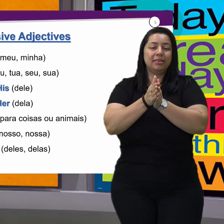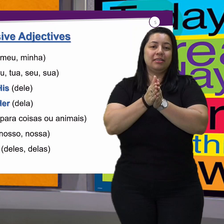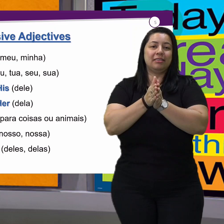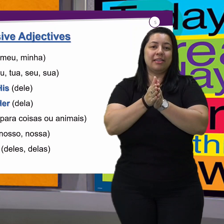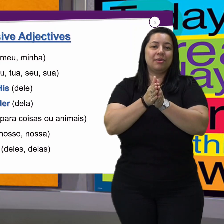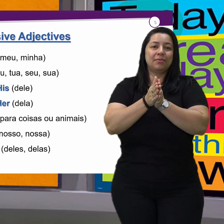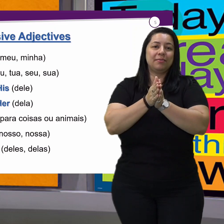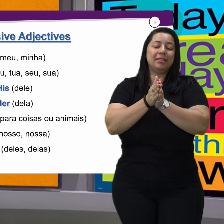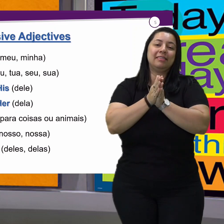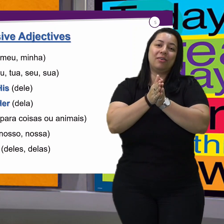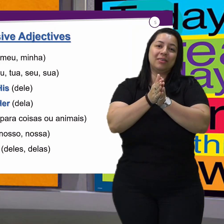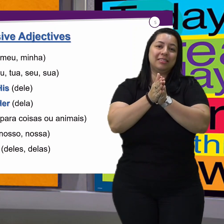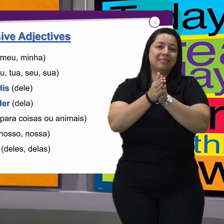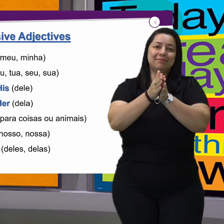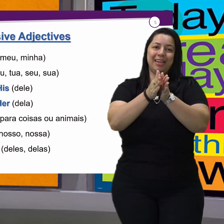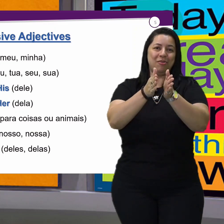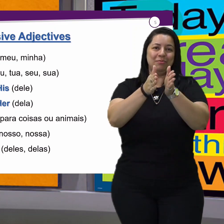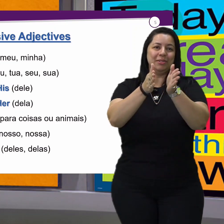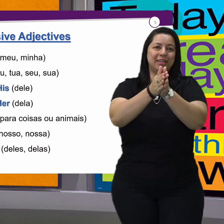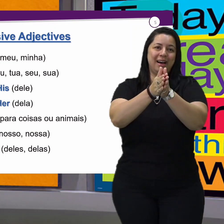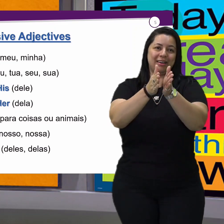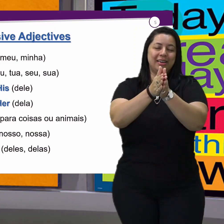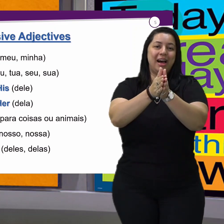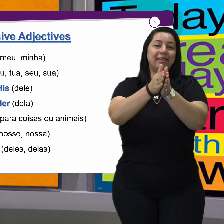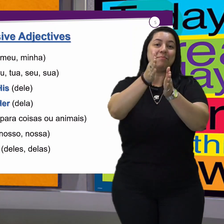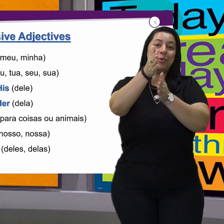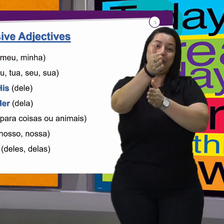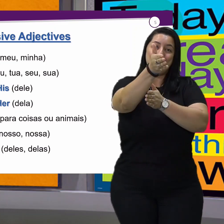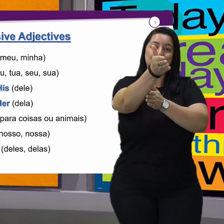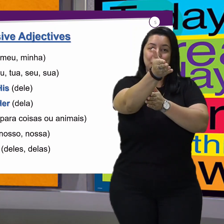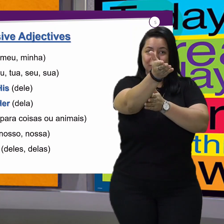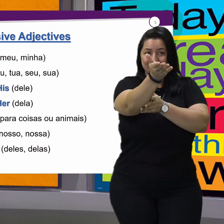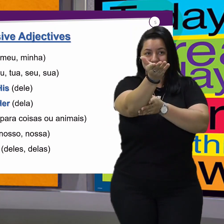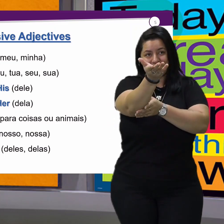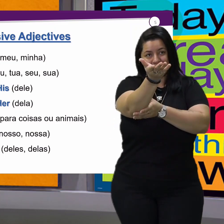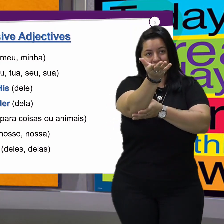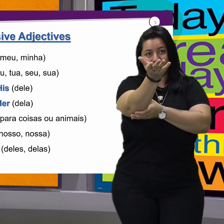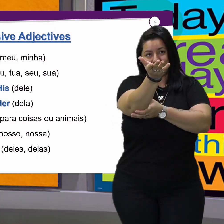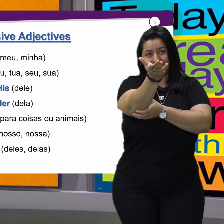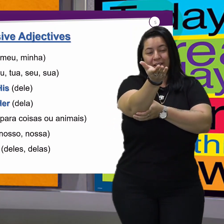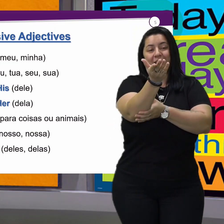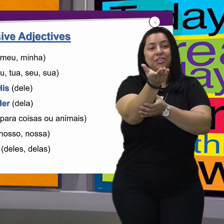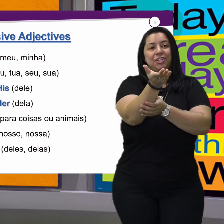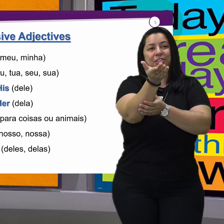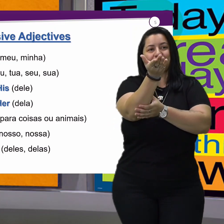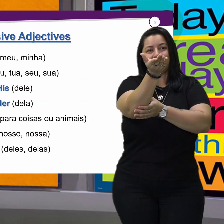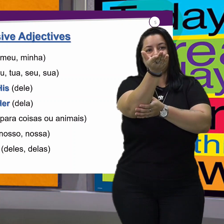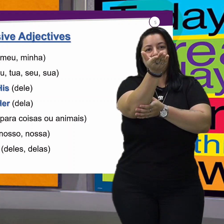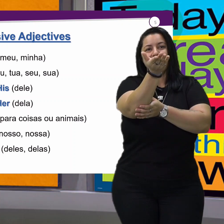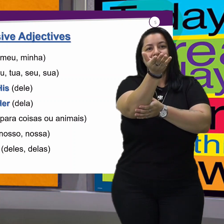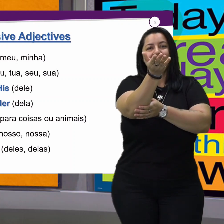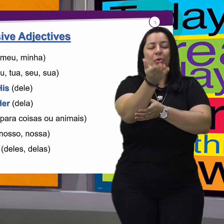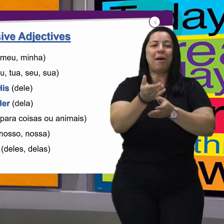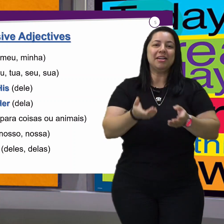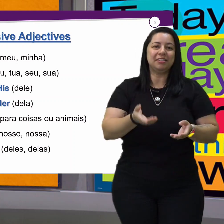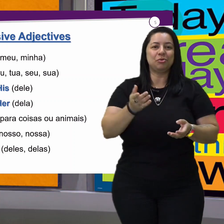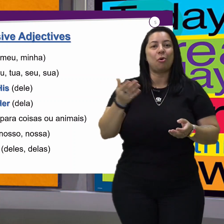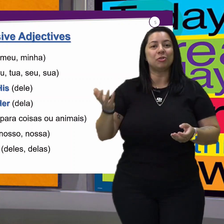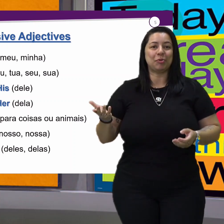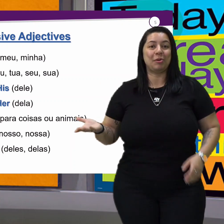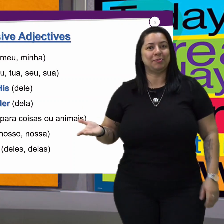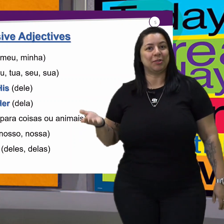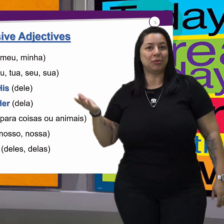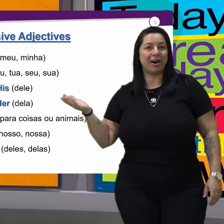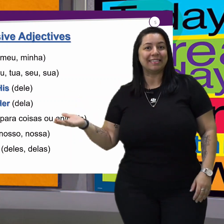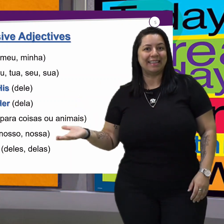ali. Entendeu? Então, assim, não tem como você errar. Até porque alguns dos adjetivos aqui são parecidos